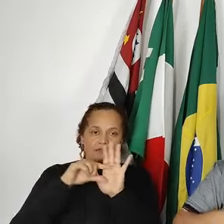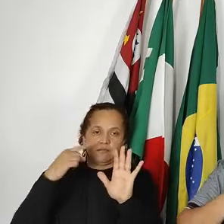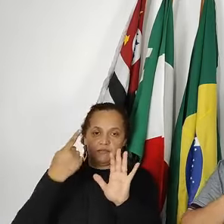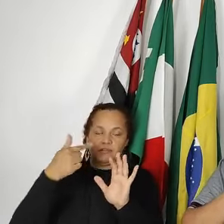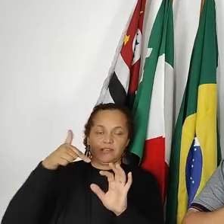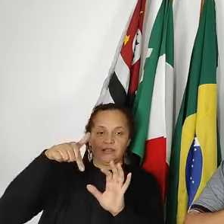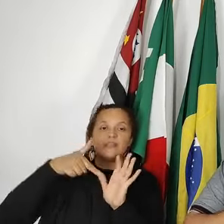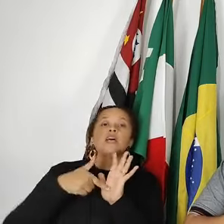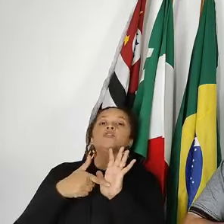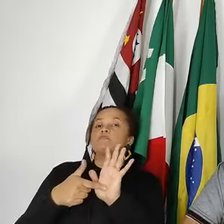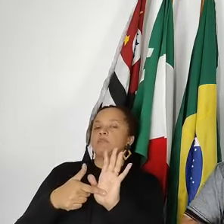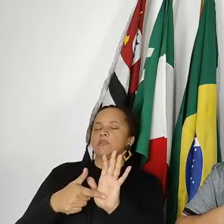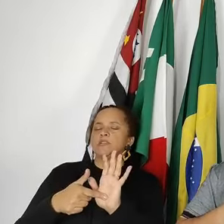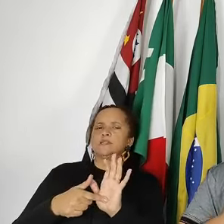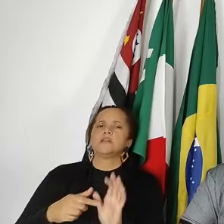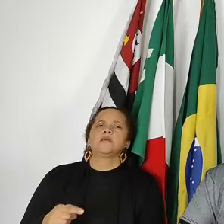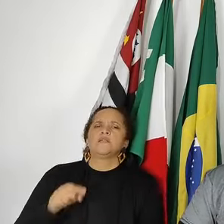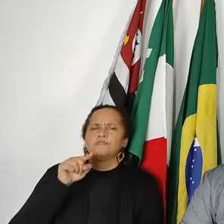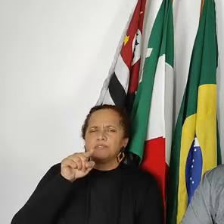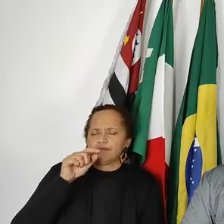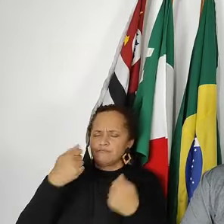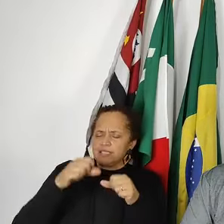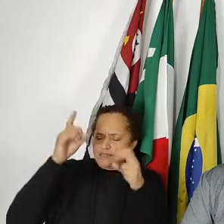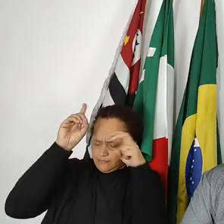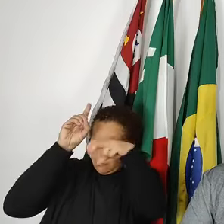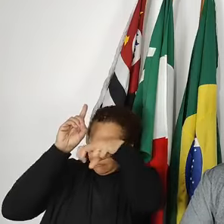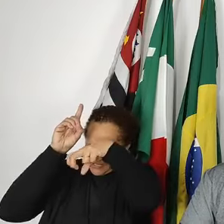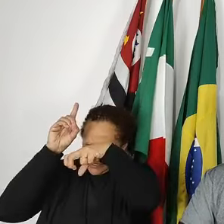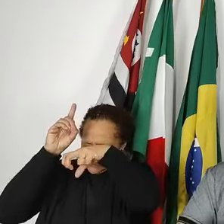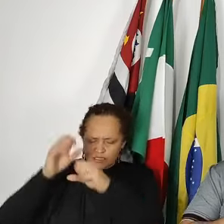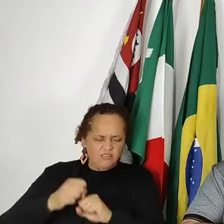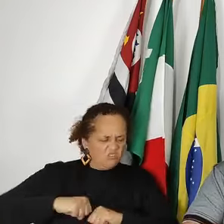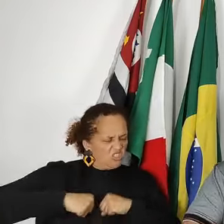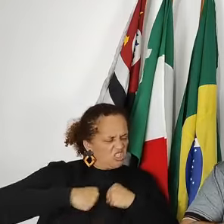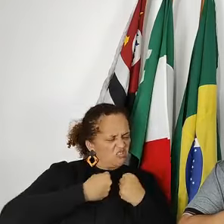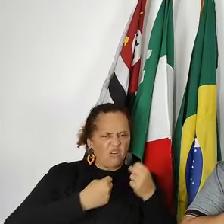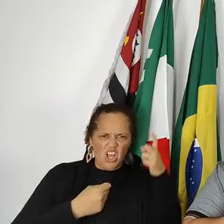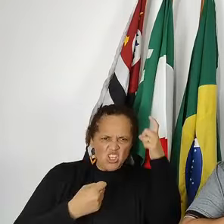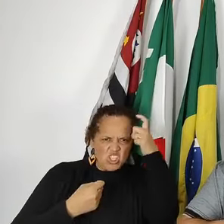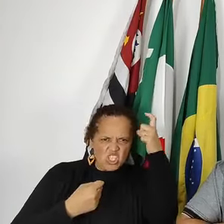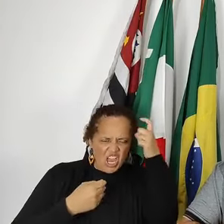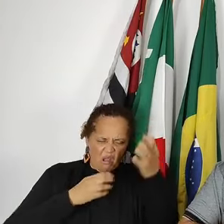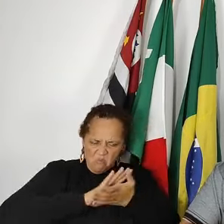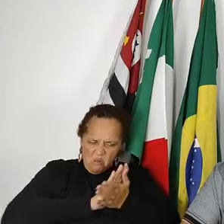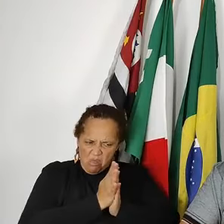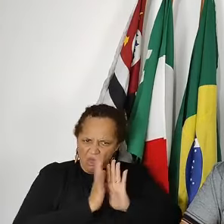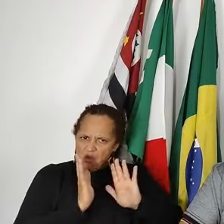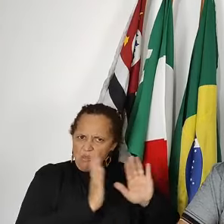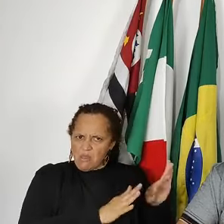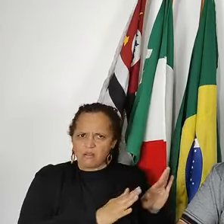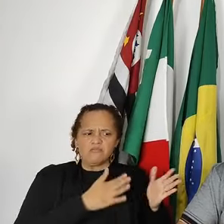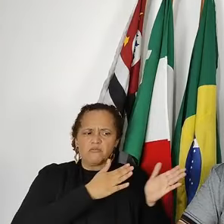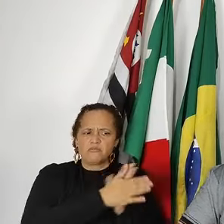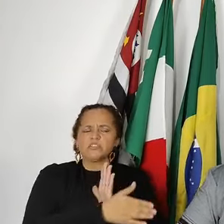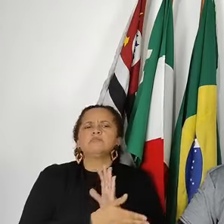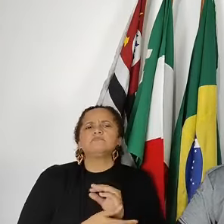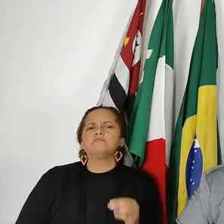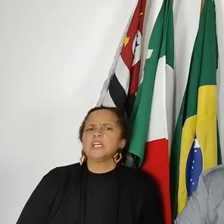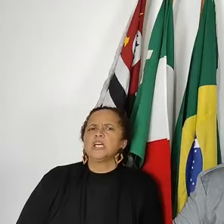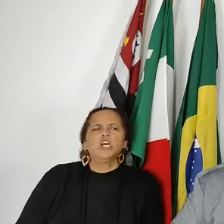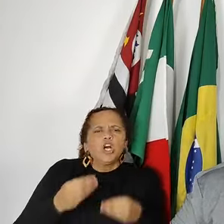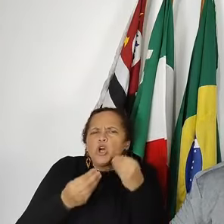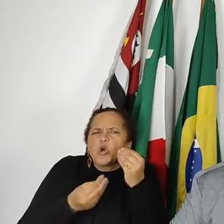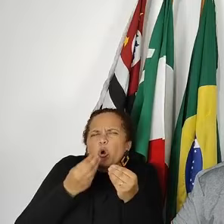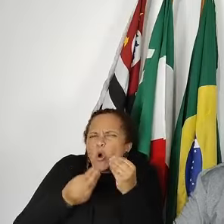Deus, resisti ao diabo e ele fugirá de vós. Como nós resistimos? Se nós pegarmos na Bíblia, como que Jesus resistiu